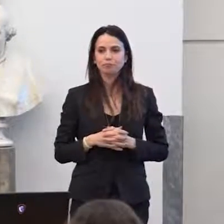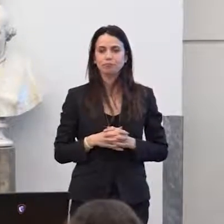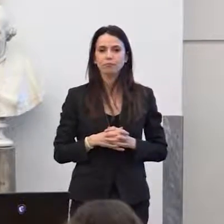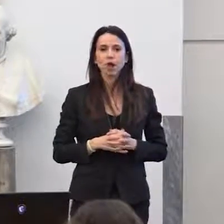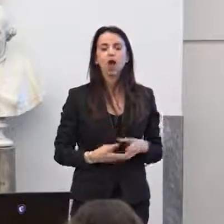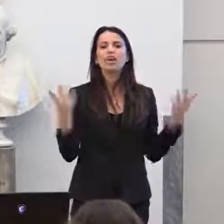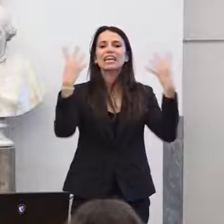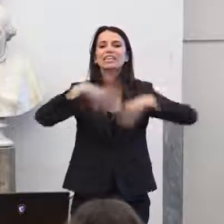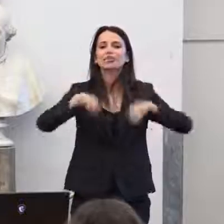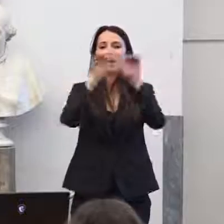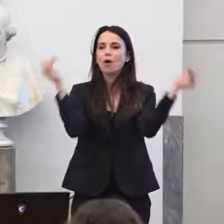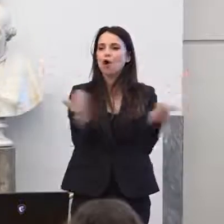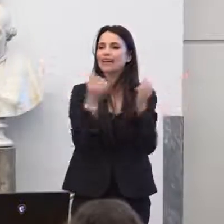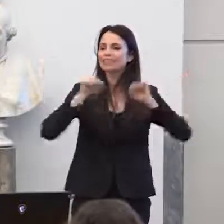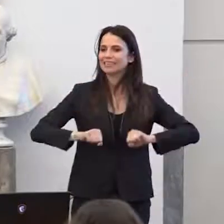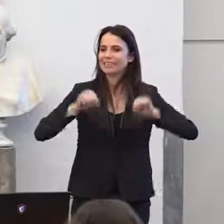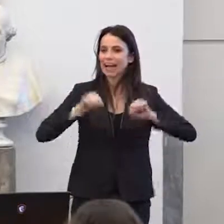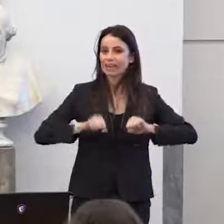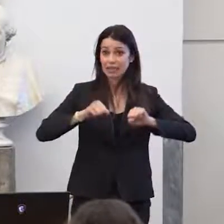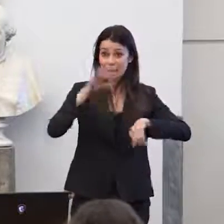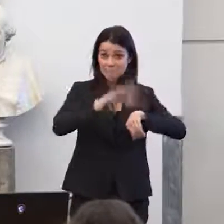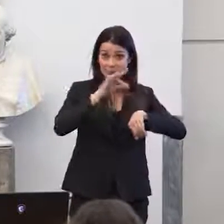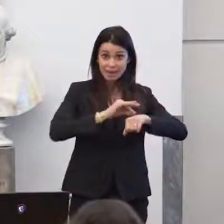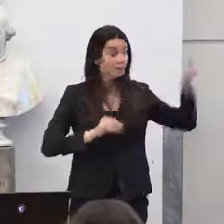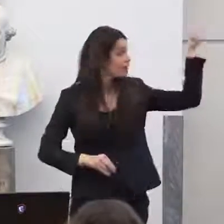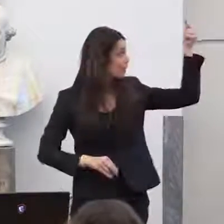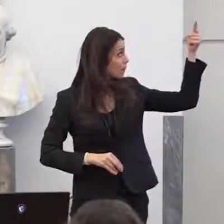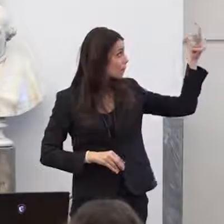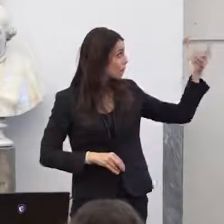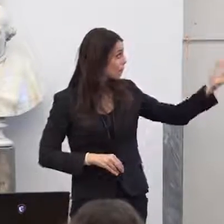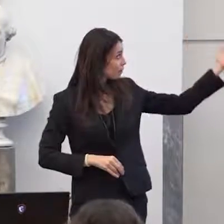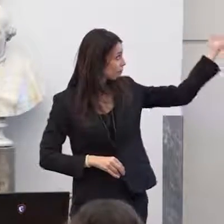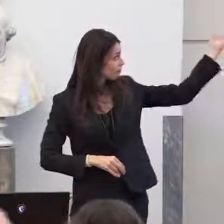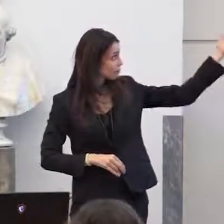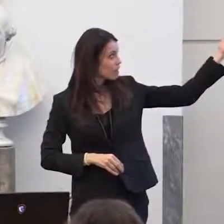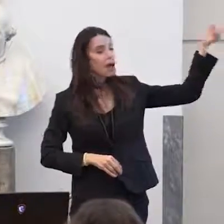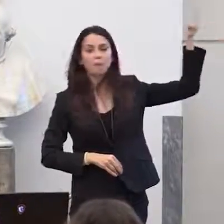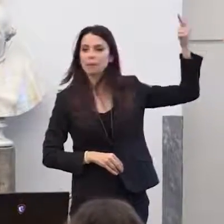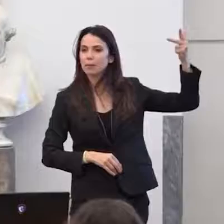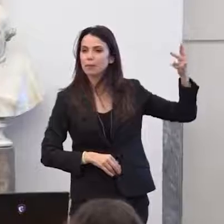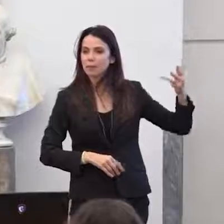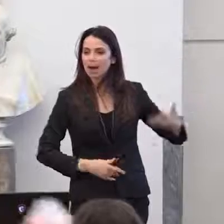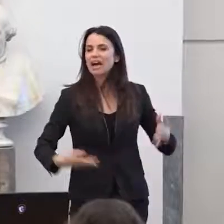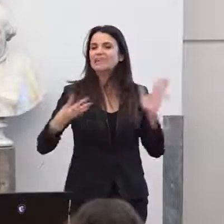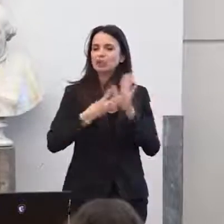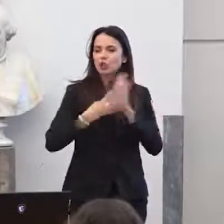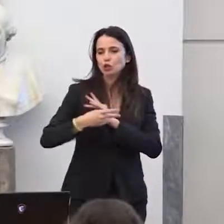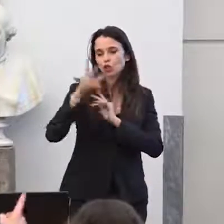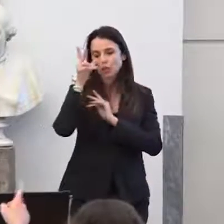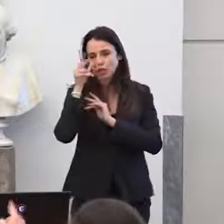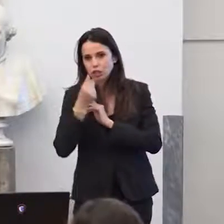l'OMS stima che queste malattie che vedete, scompenso cardiaco, insufficienza respiratoria, disturbi del